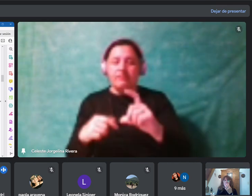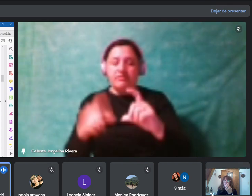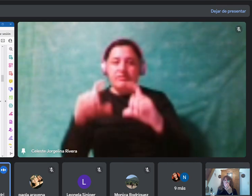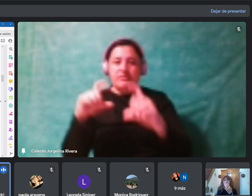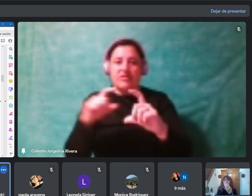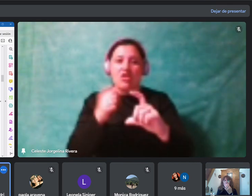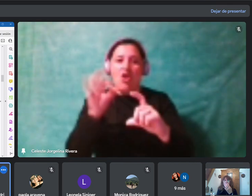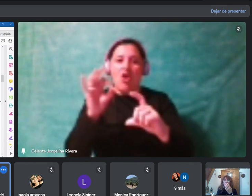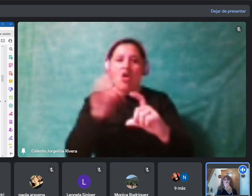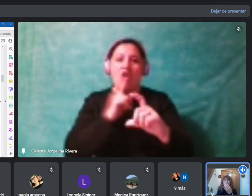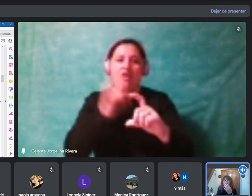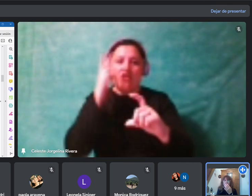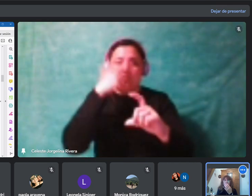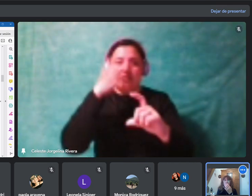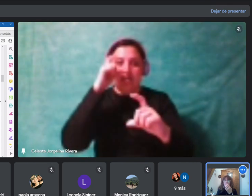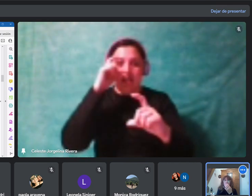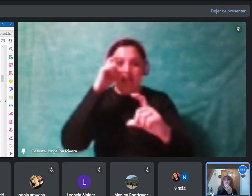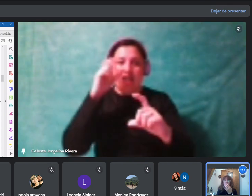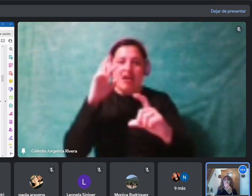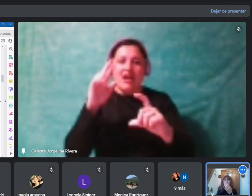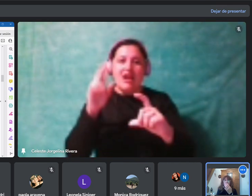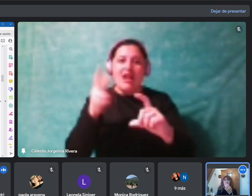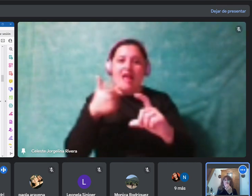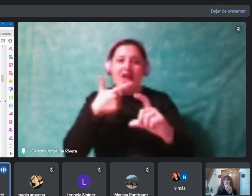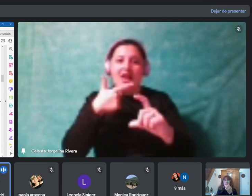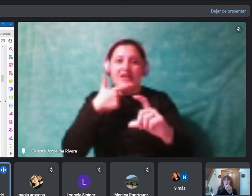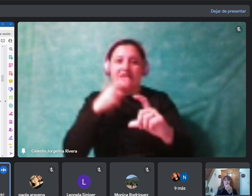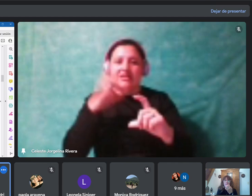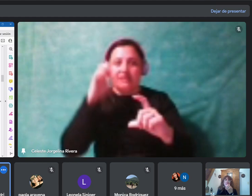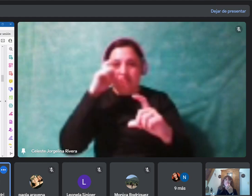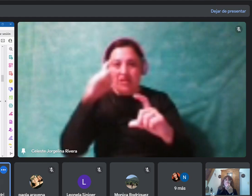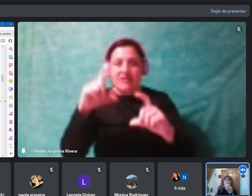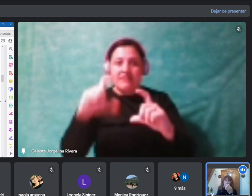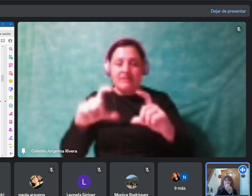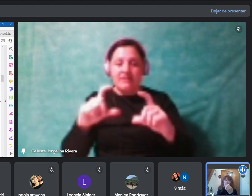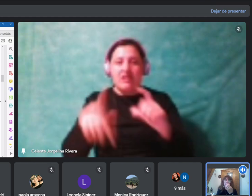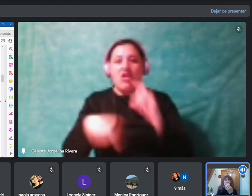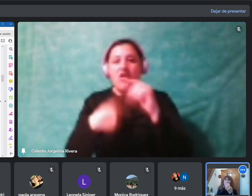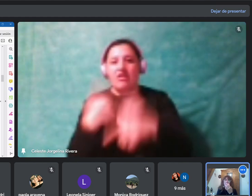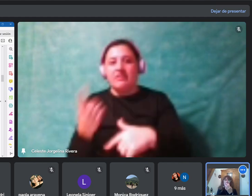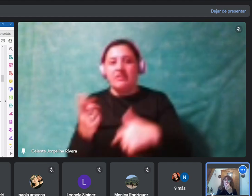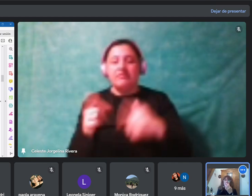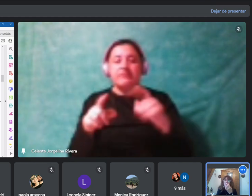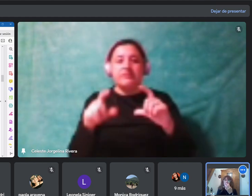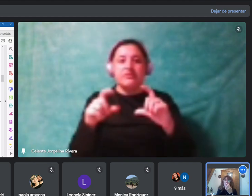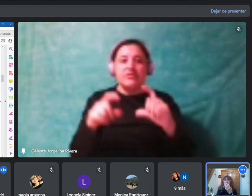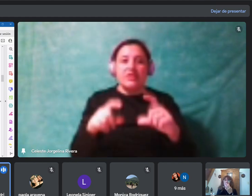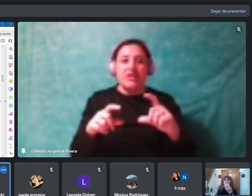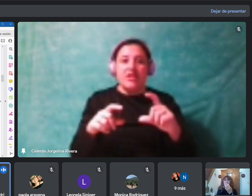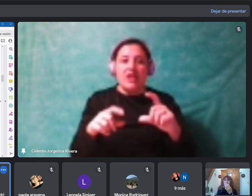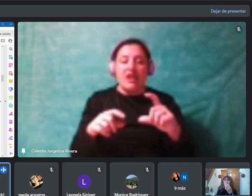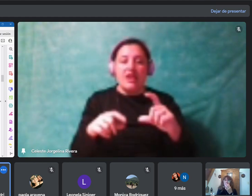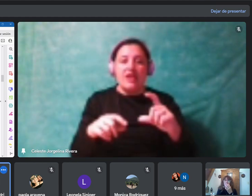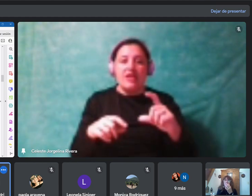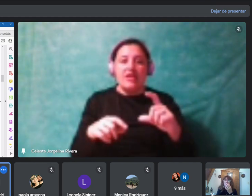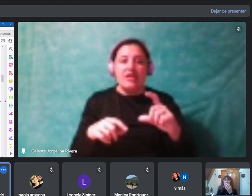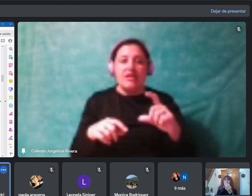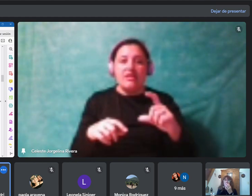Digital culture. Bien. The ways. Bien. That